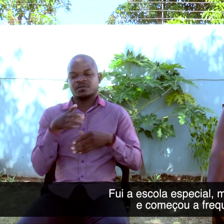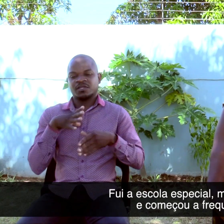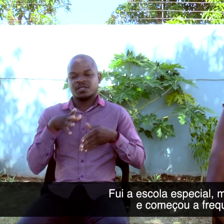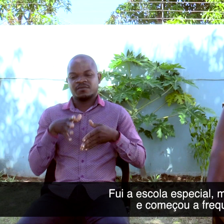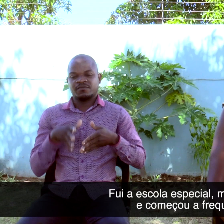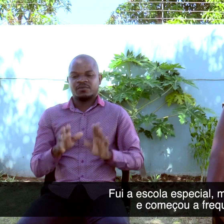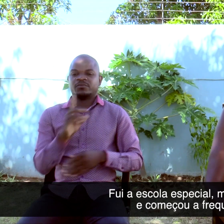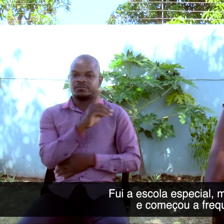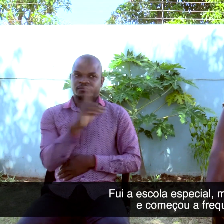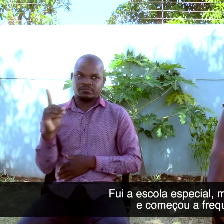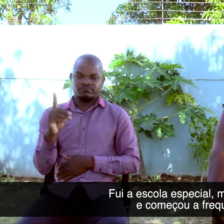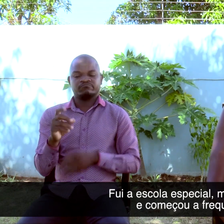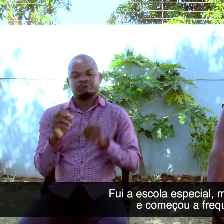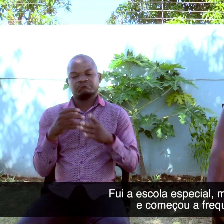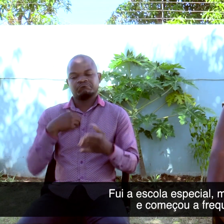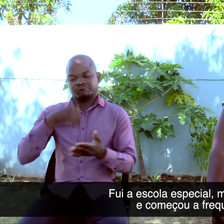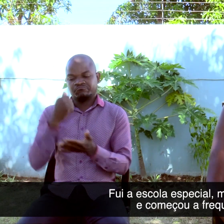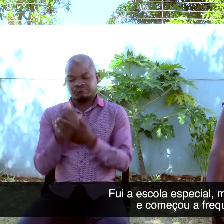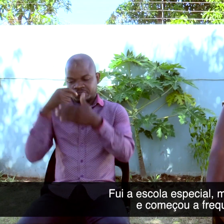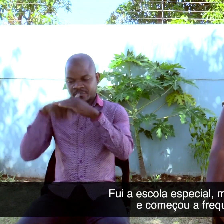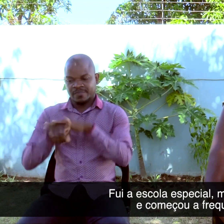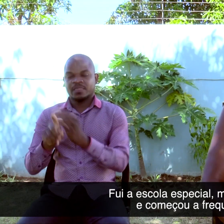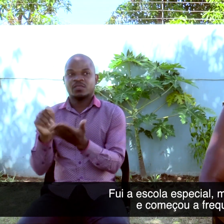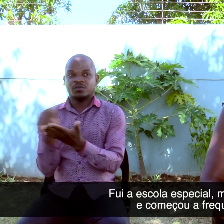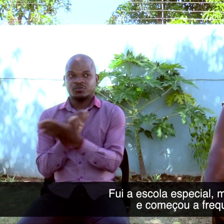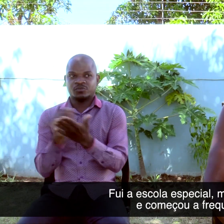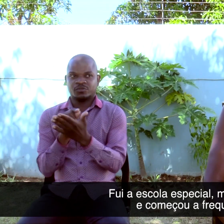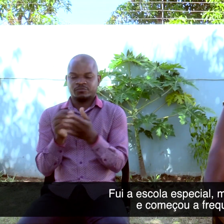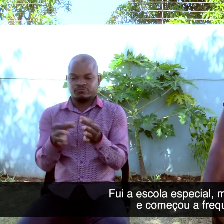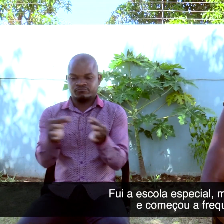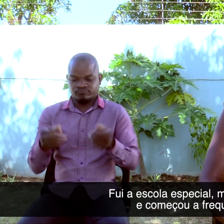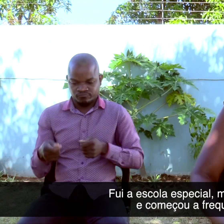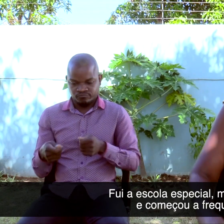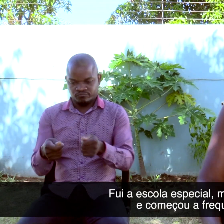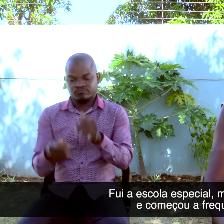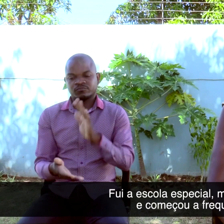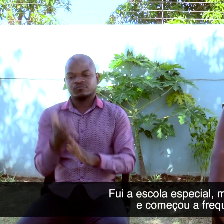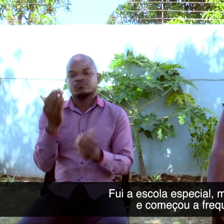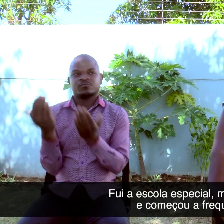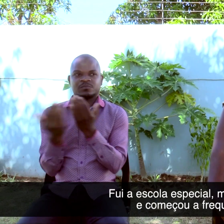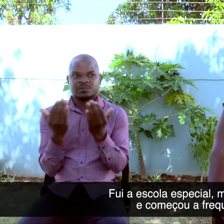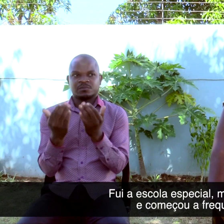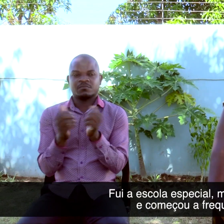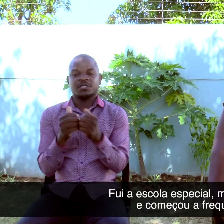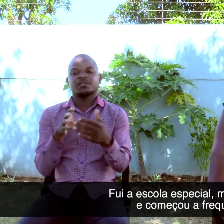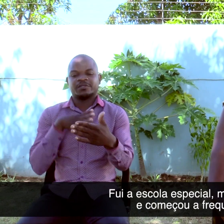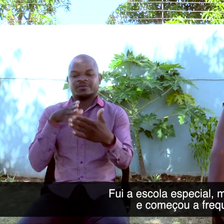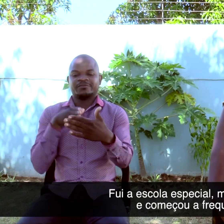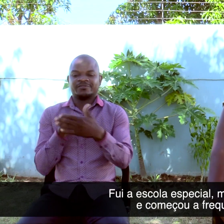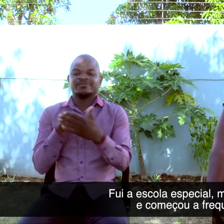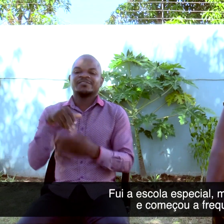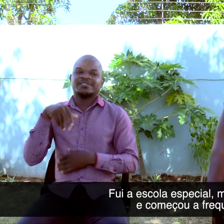escola, matruculei-o. E, ele tem deficiência mesmo de locomotora.